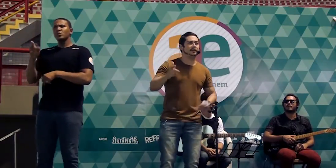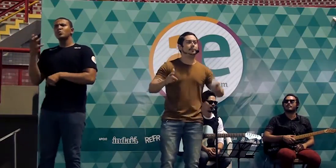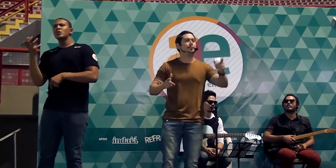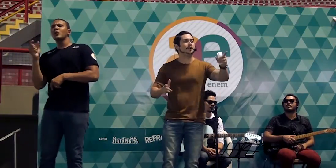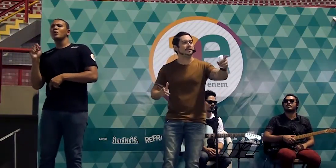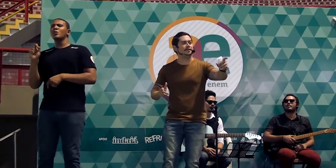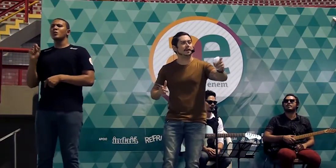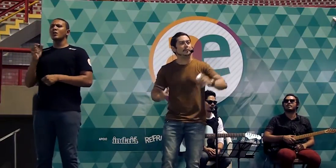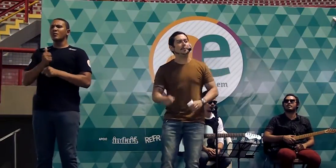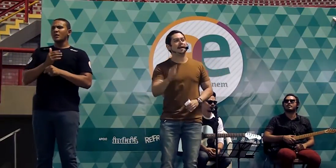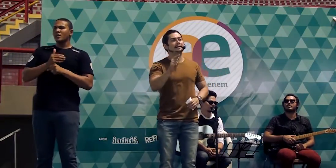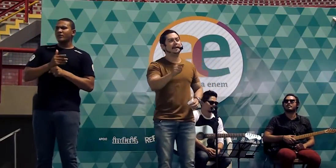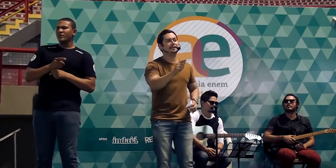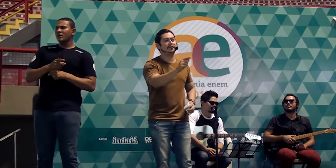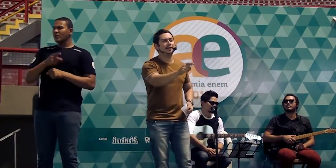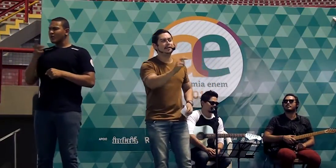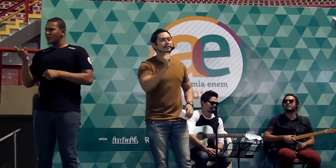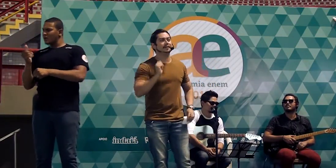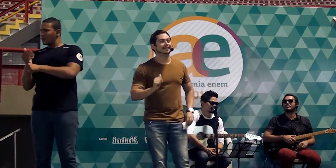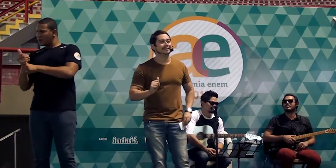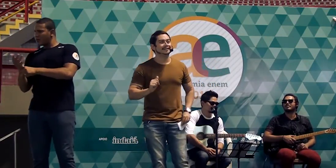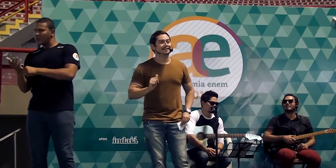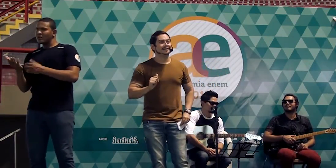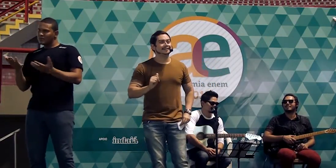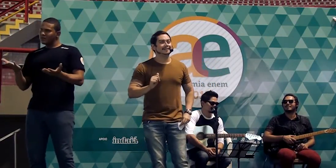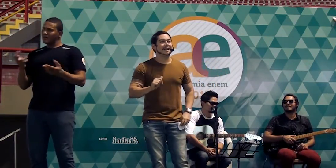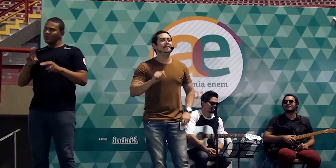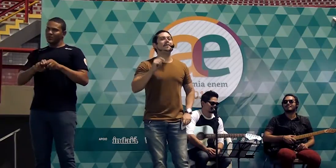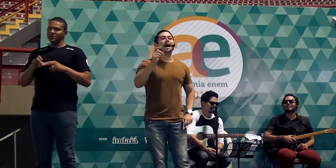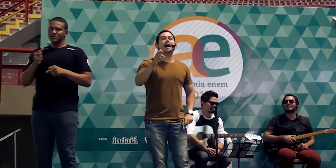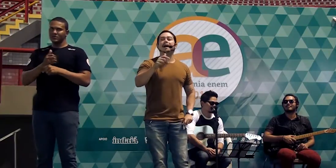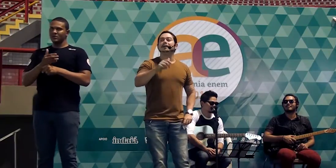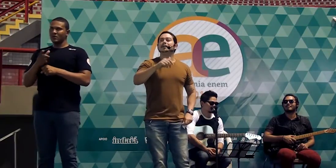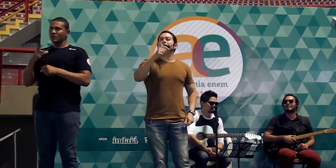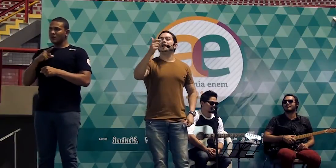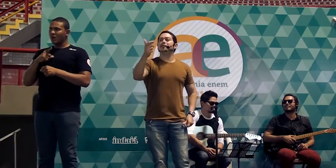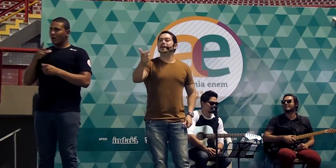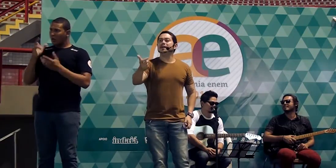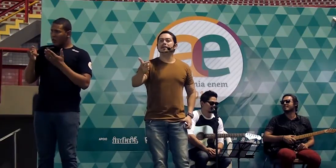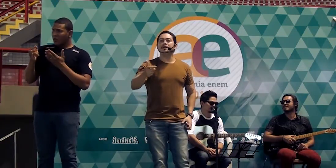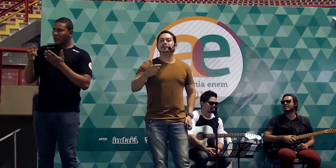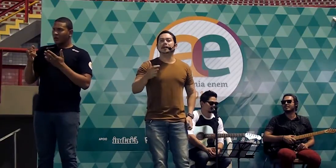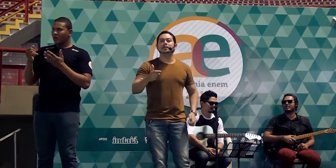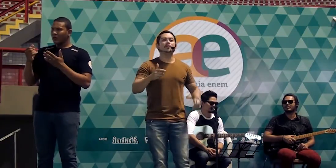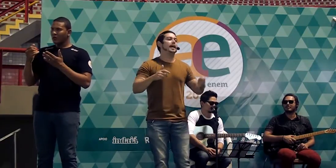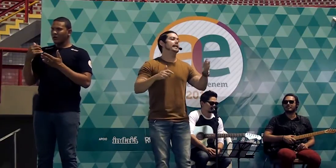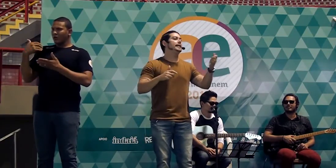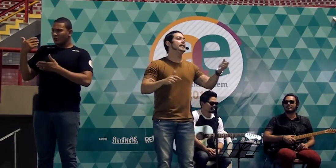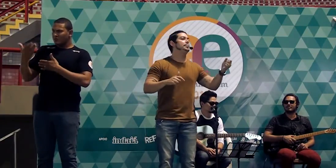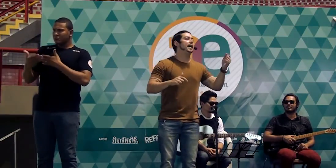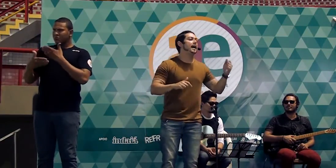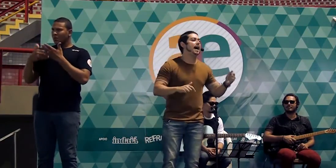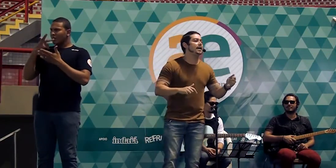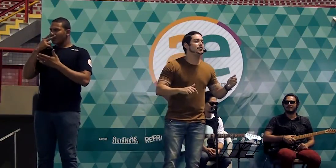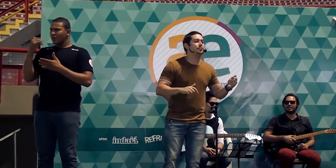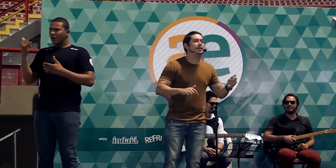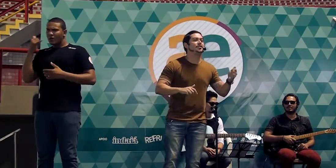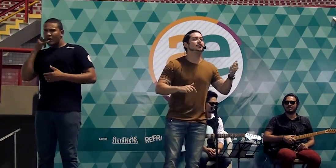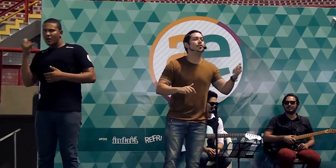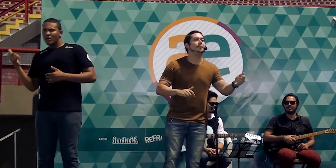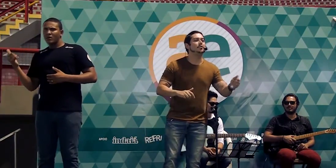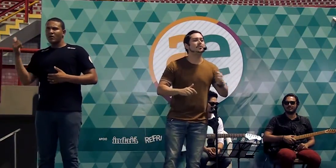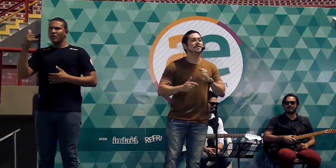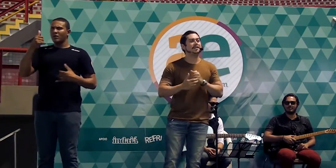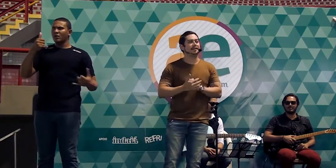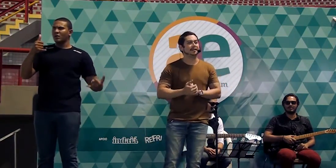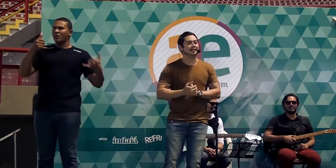Batata frita? Pois então, batata frita. Ele narra, e lá vem, então, o cara liga para a rádio